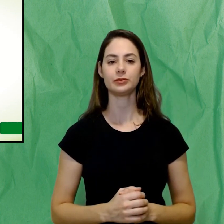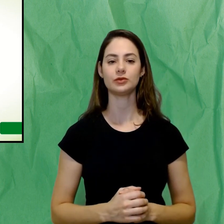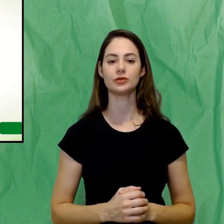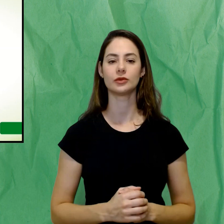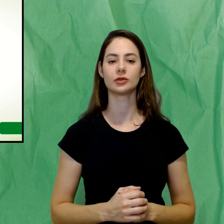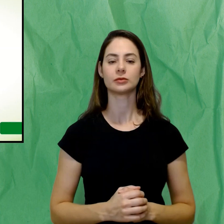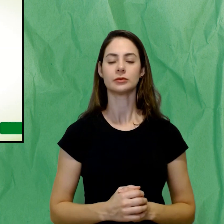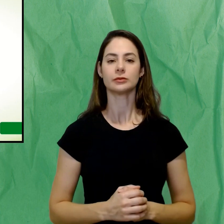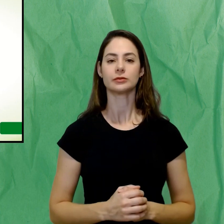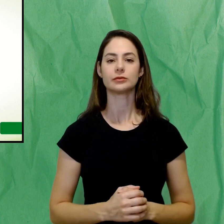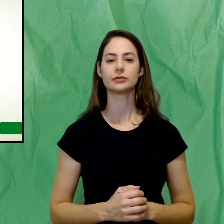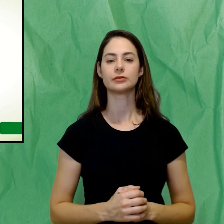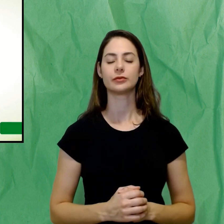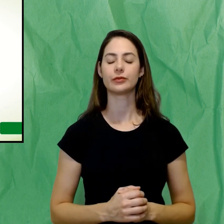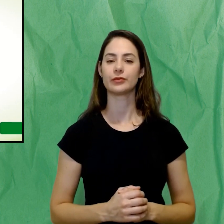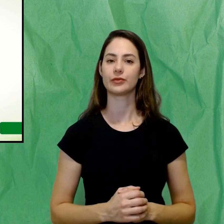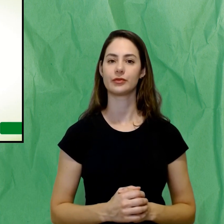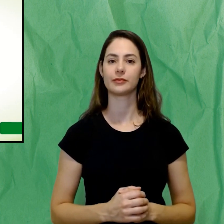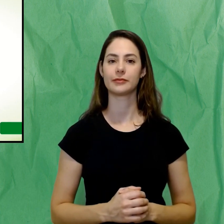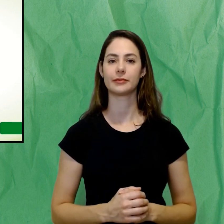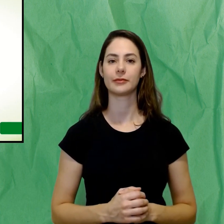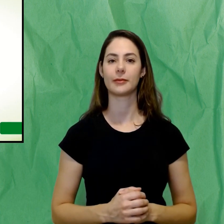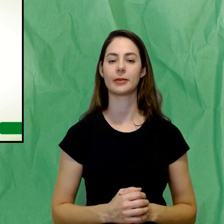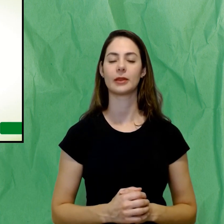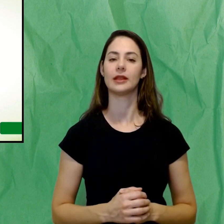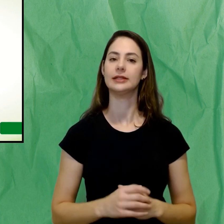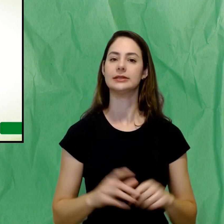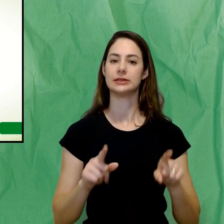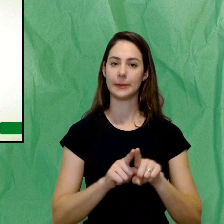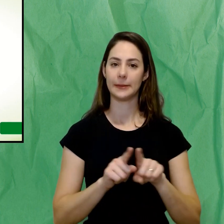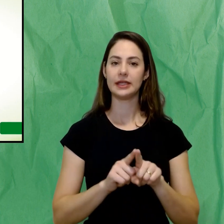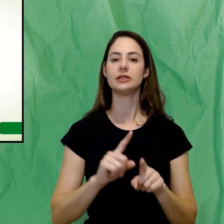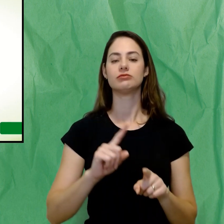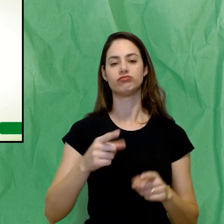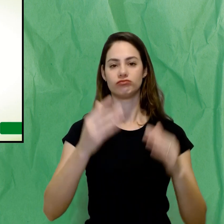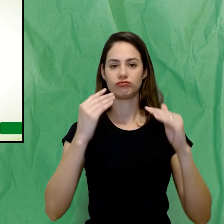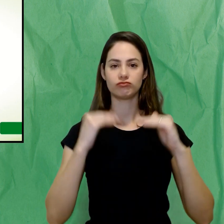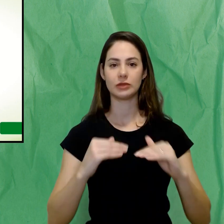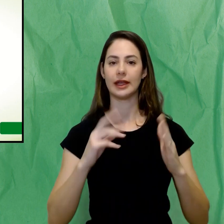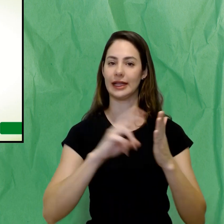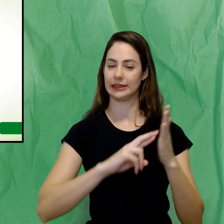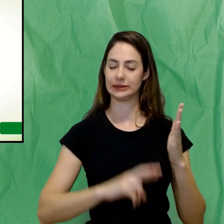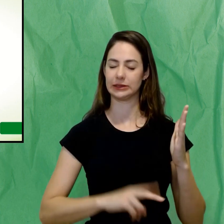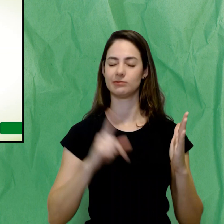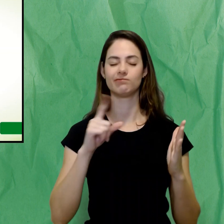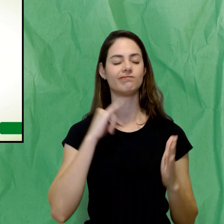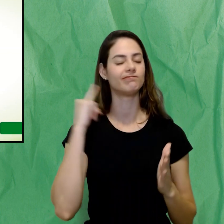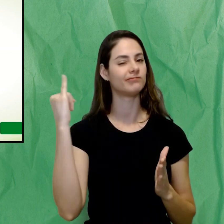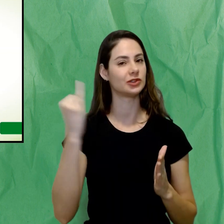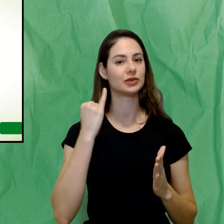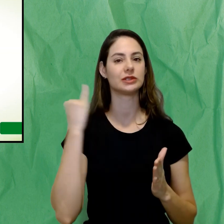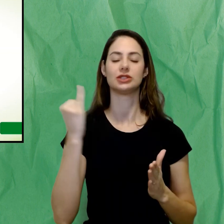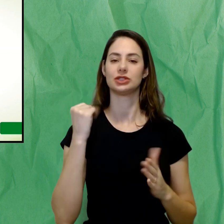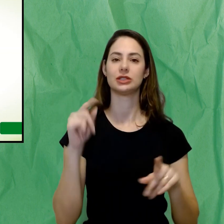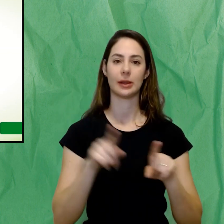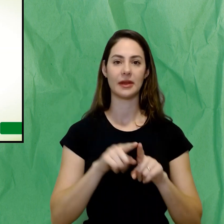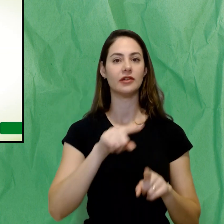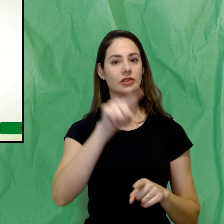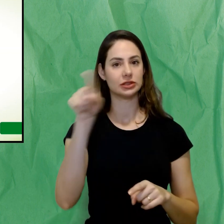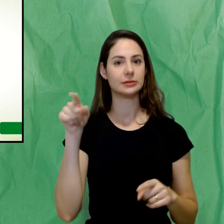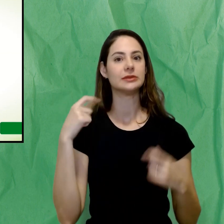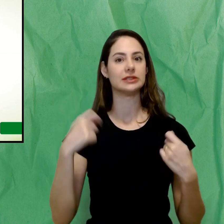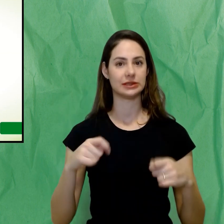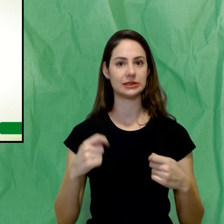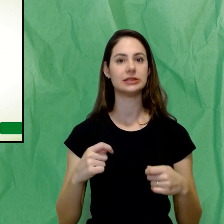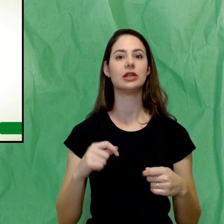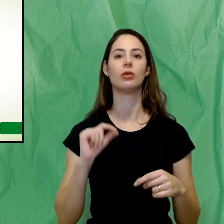A penúltima parte substancial do relatório, e eu considero essa de suma importância, você